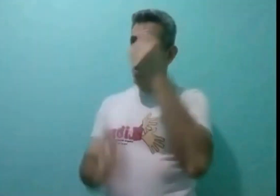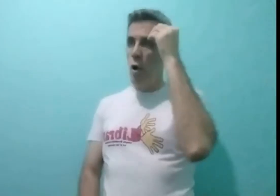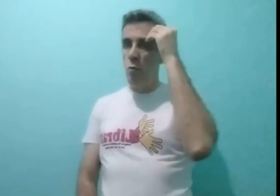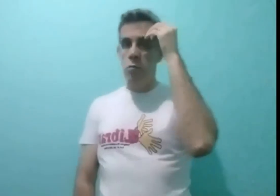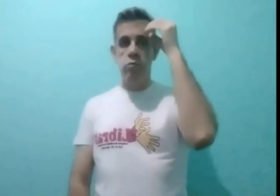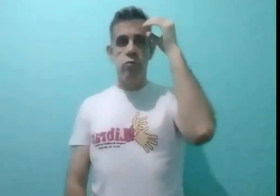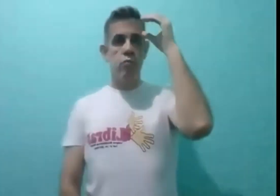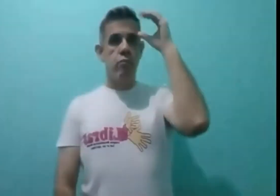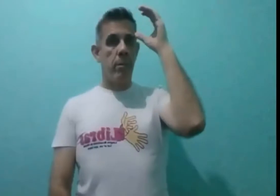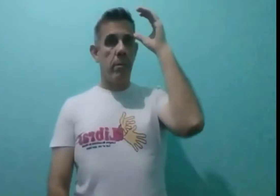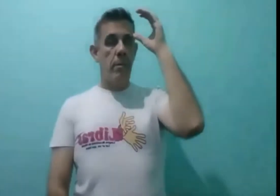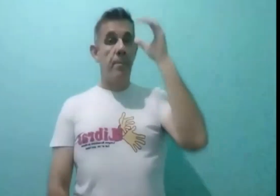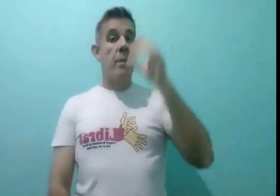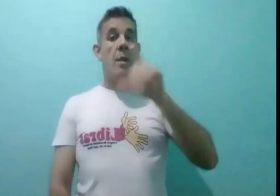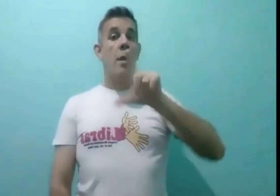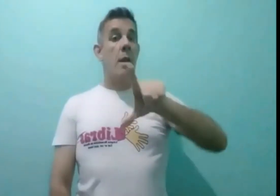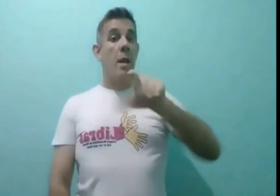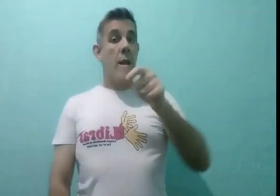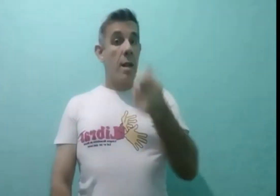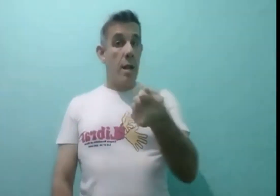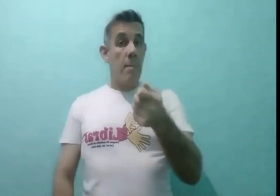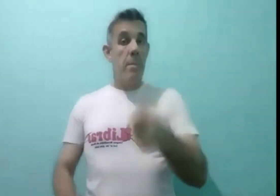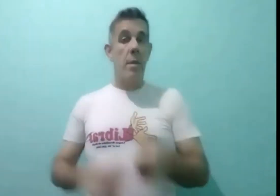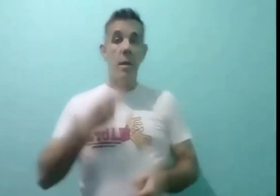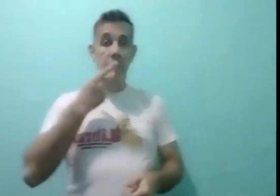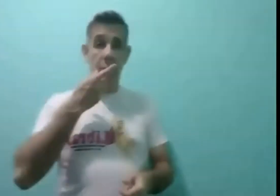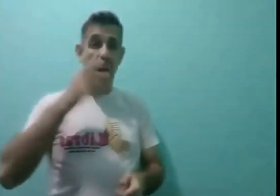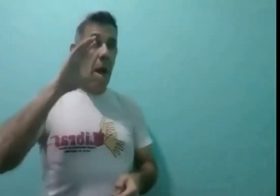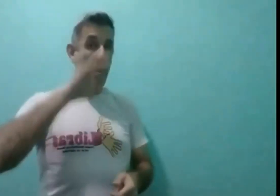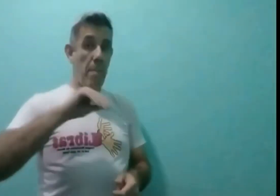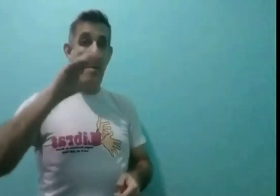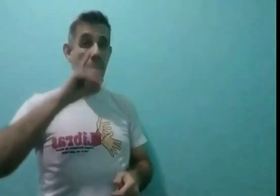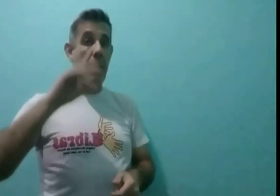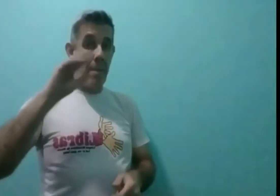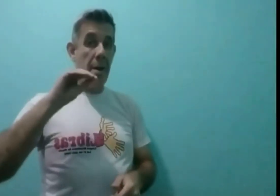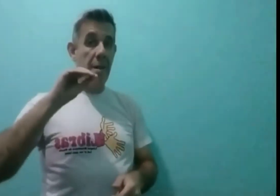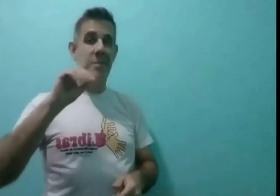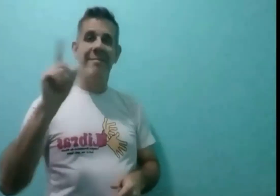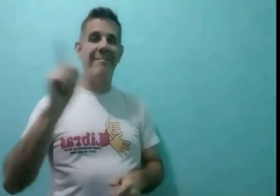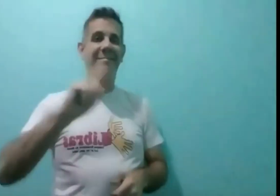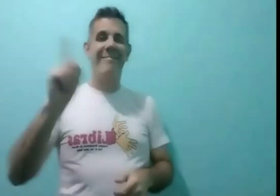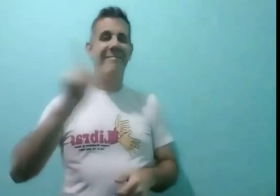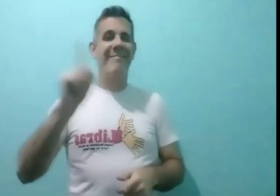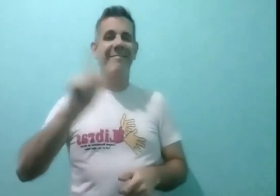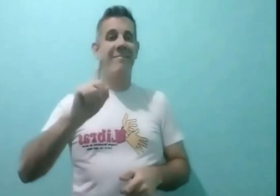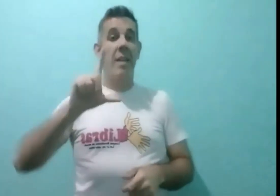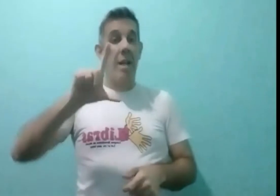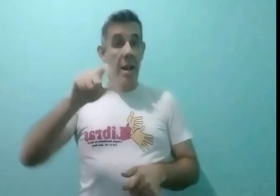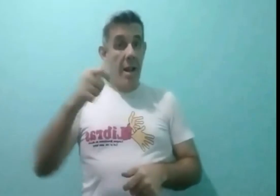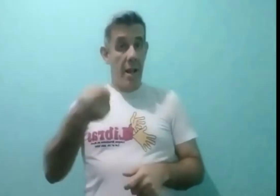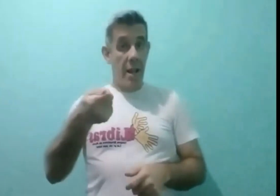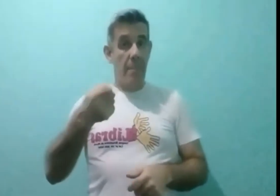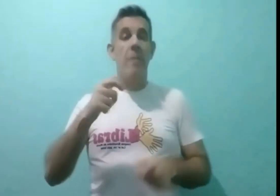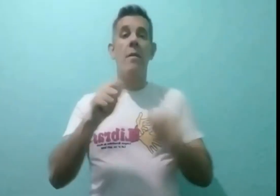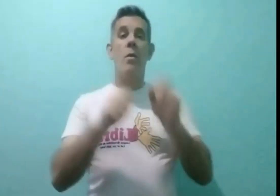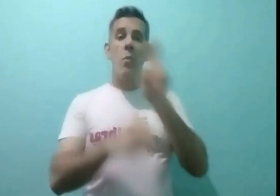a Rouet e que teve um excelente processo de aprendizagem. E não foi a partir do método oral,